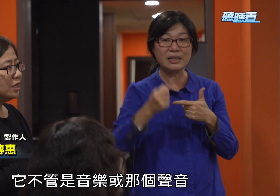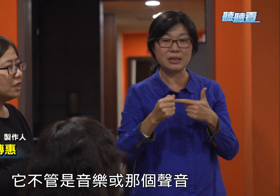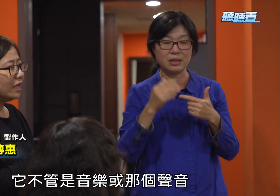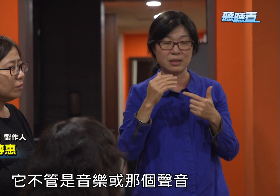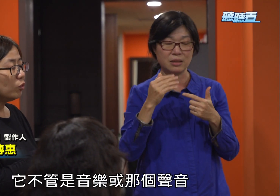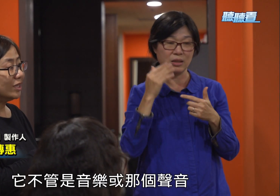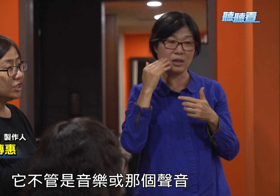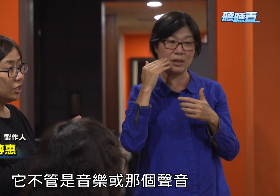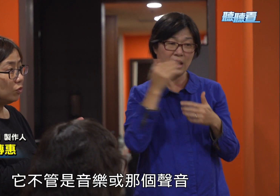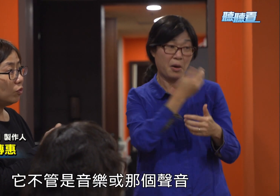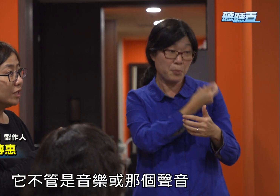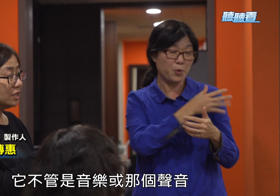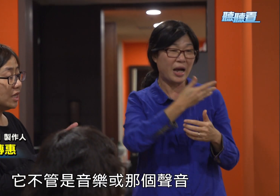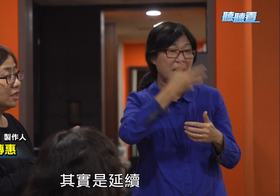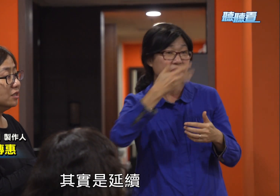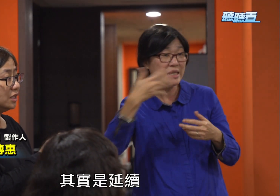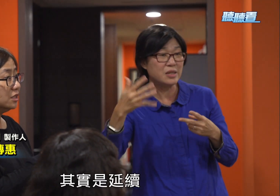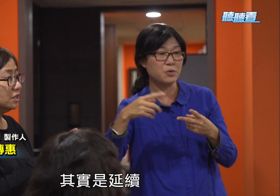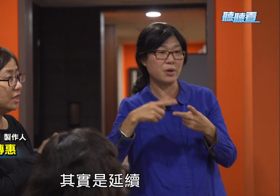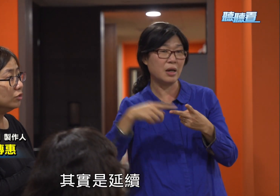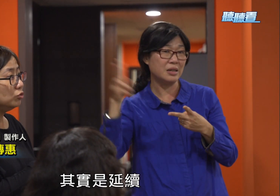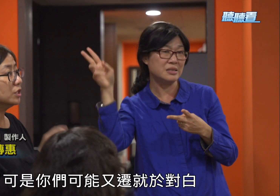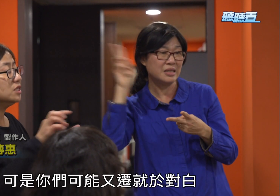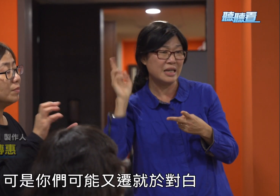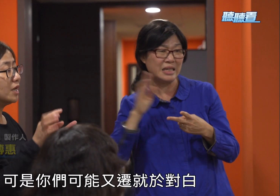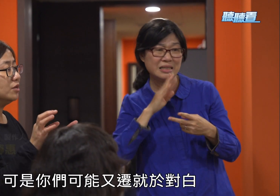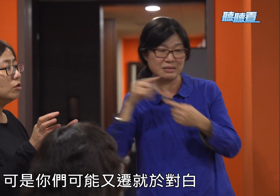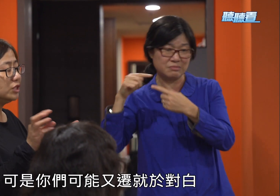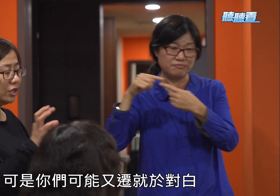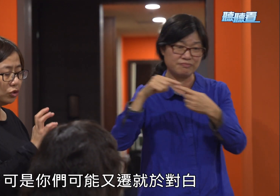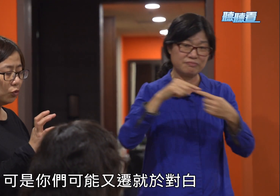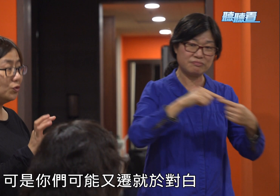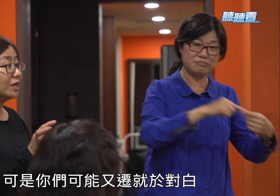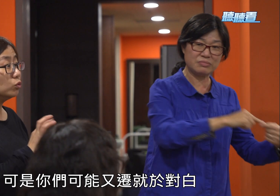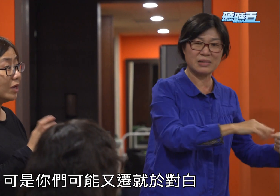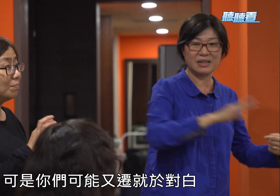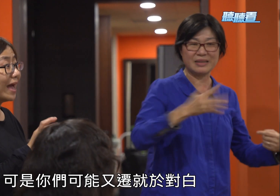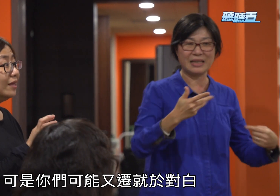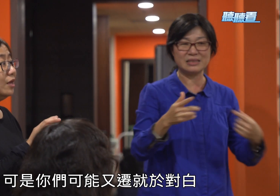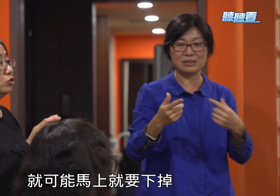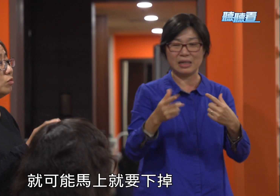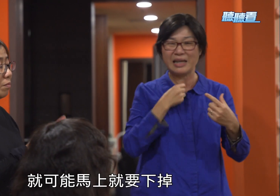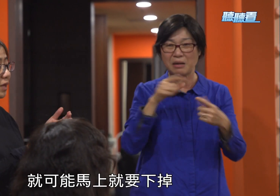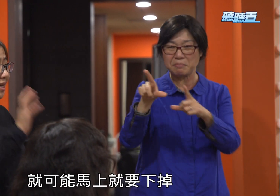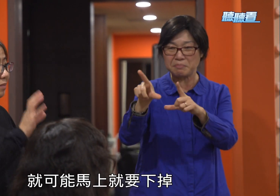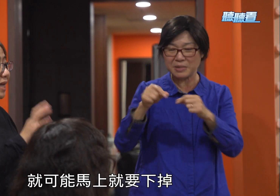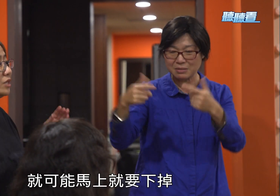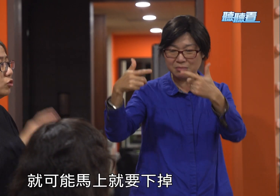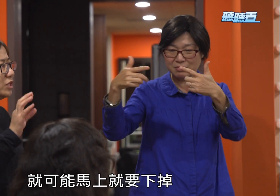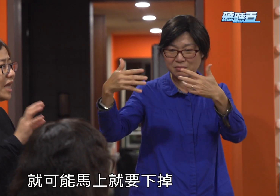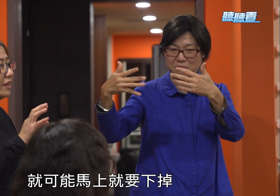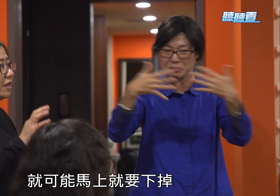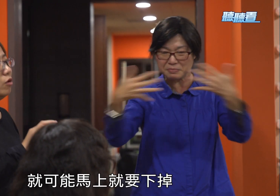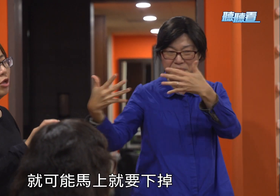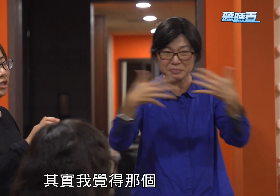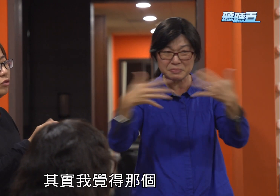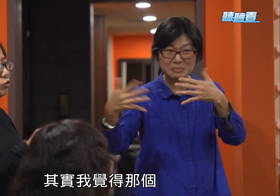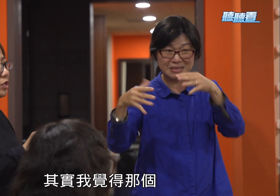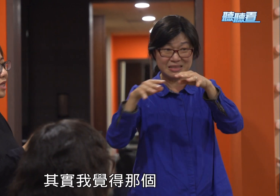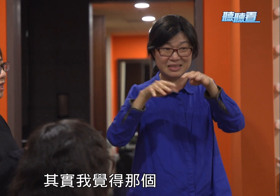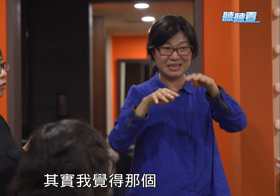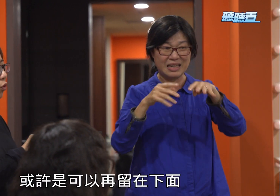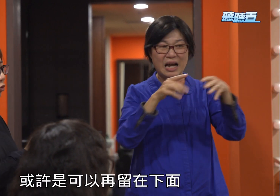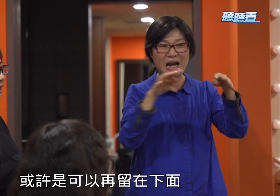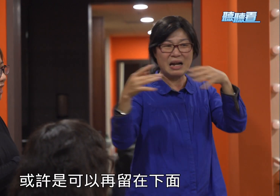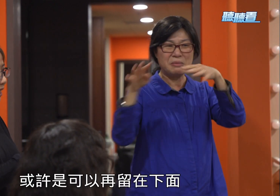候那个他不管是音乐或那个声音的其实是延续，可是你们可能又迁就于那个对白，就可能马上就要下掉。其实我